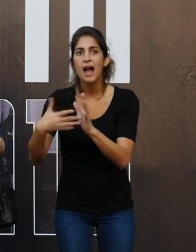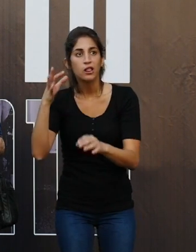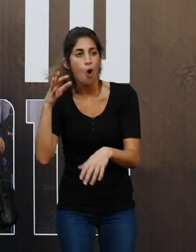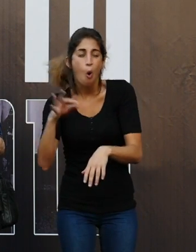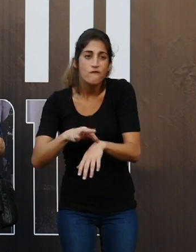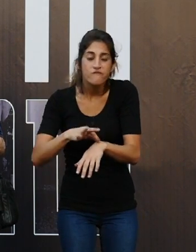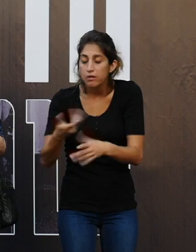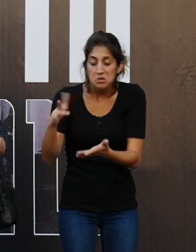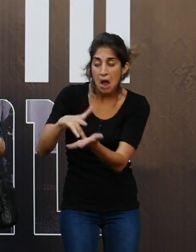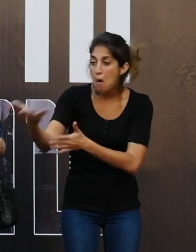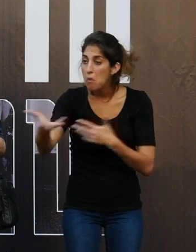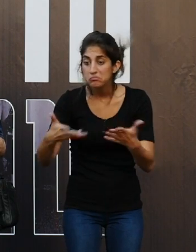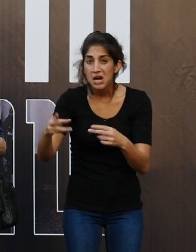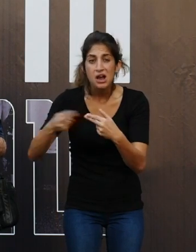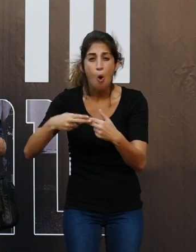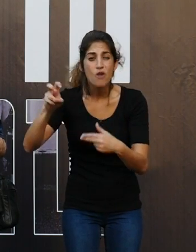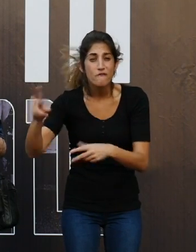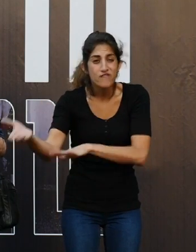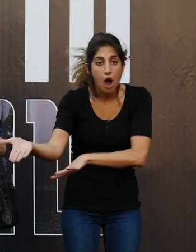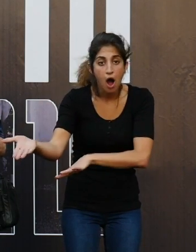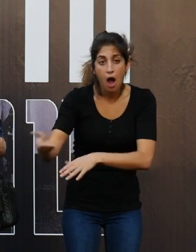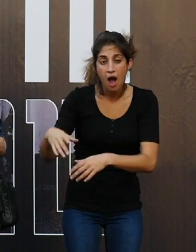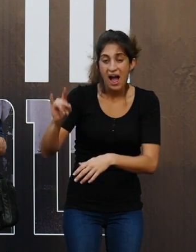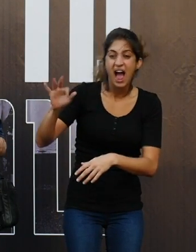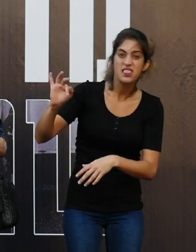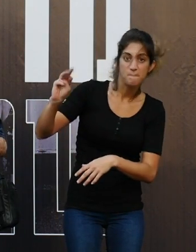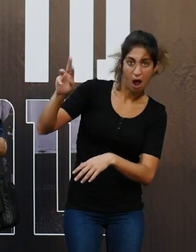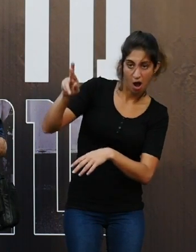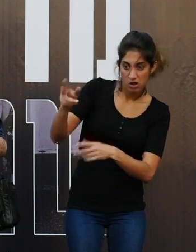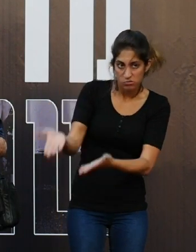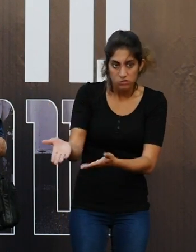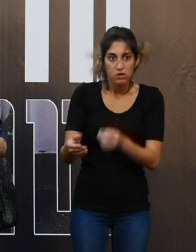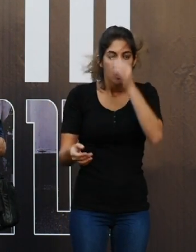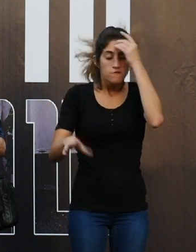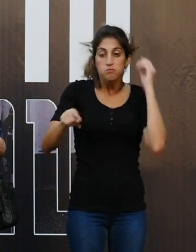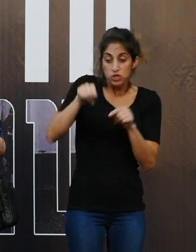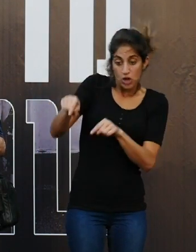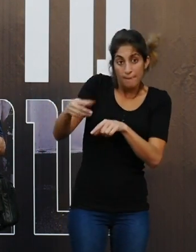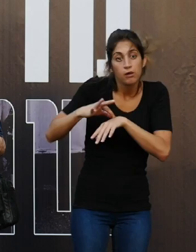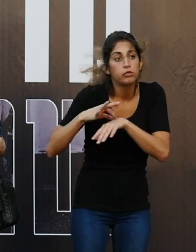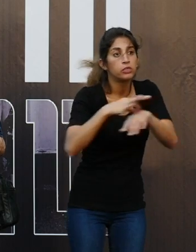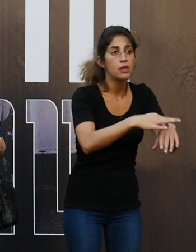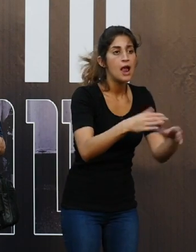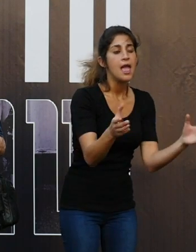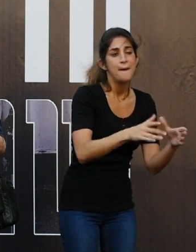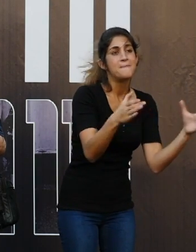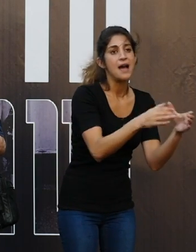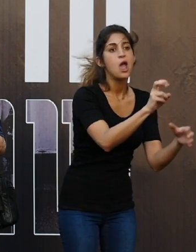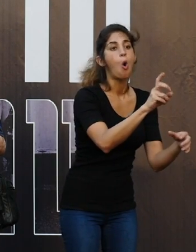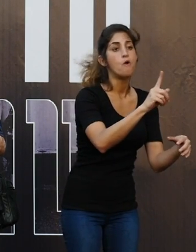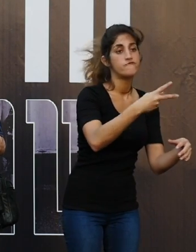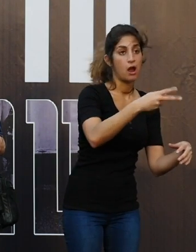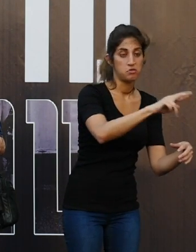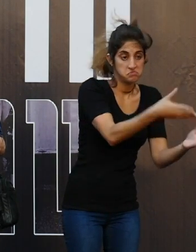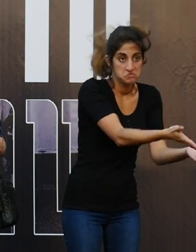באיזשהו מקום ליד אופרה, החתמר. ומשם הייתי צריך ללוות אותו למחנה אופר.